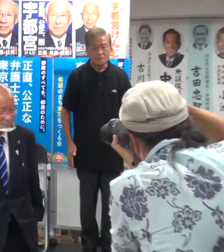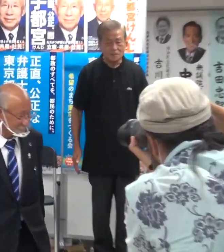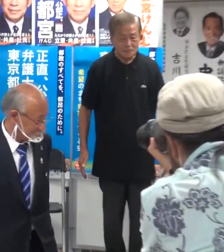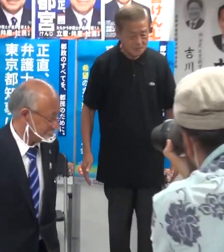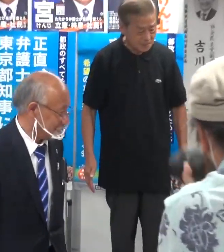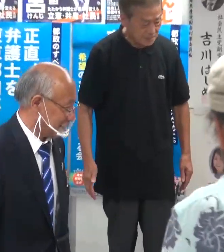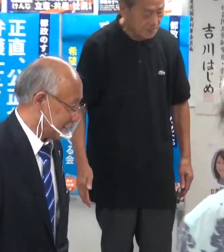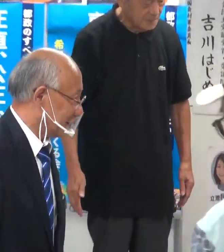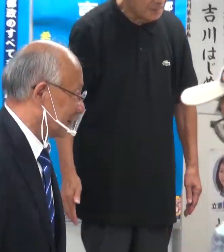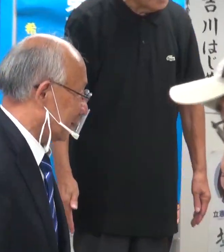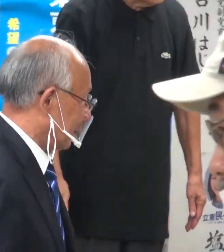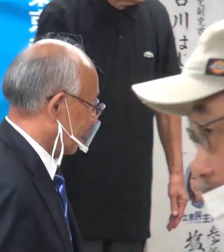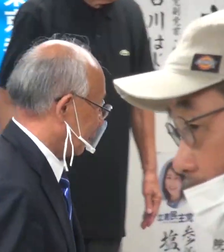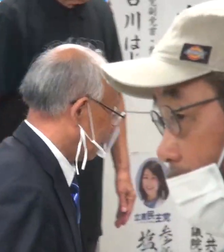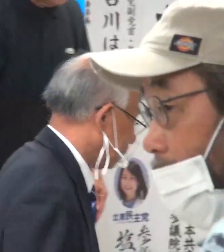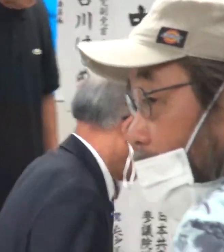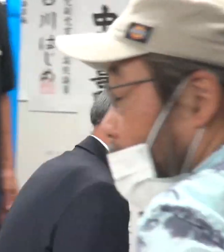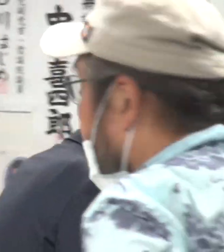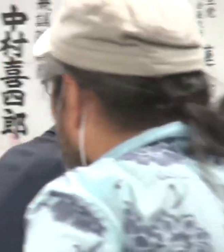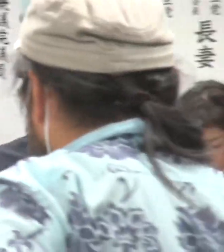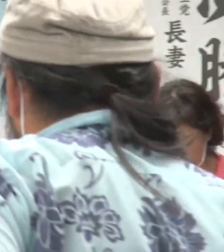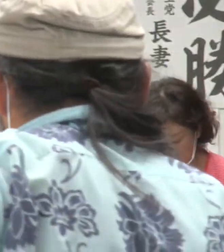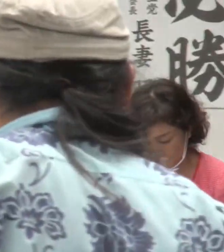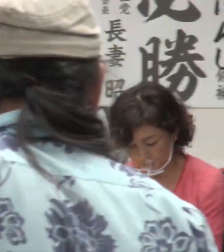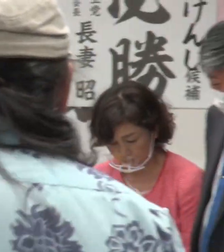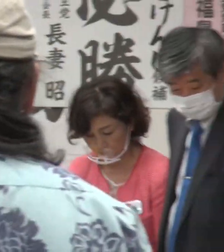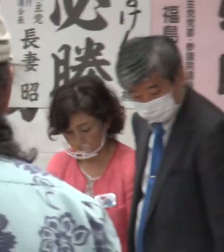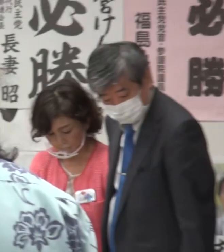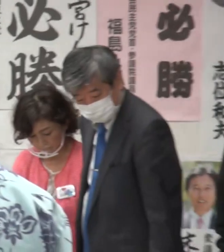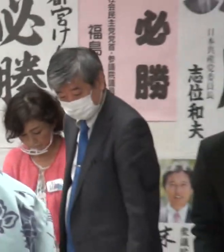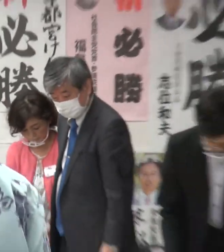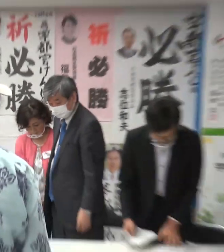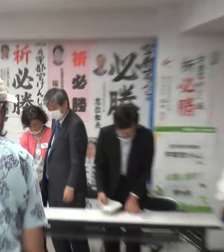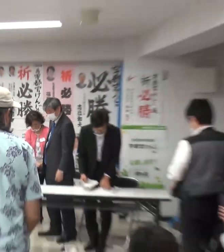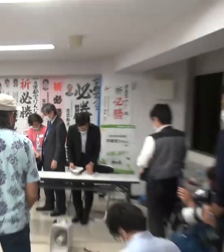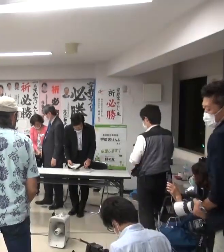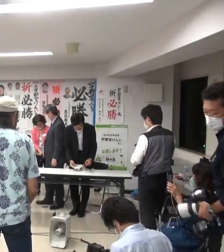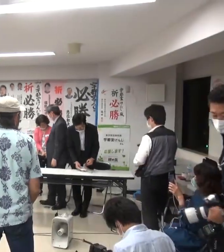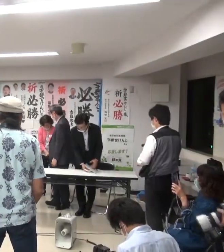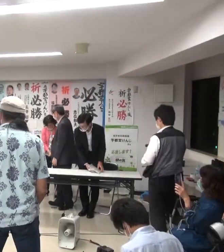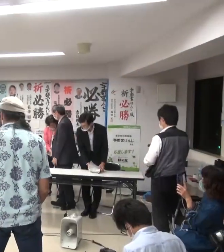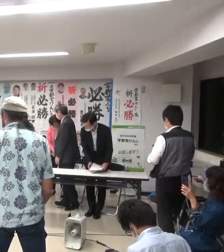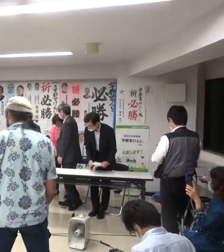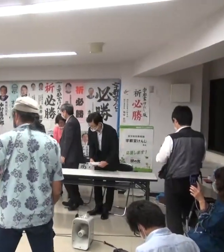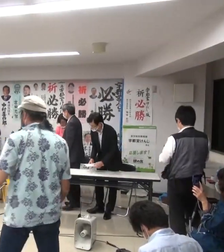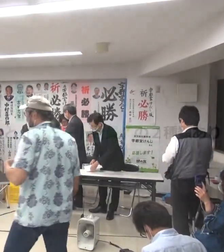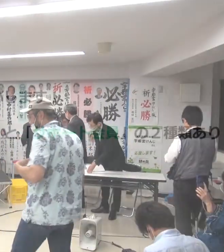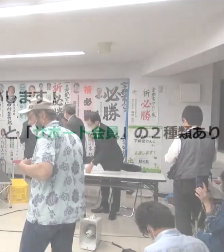ご苦労様でした。